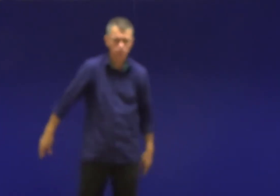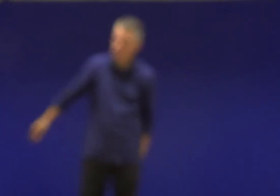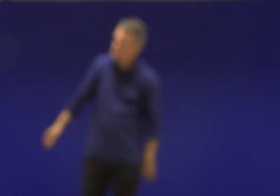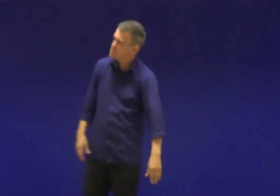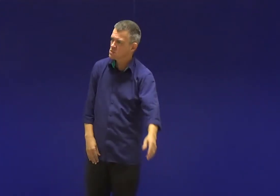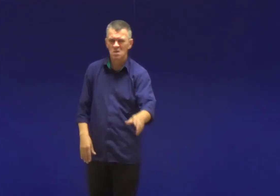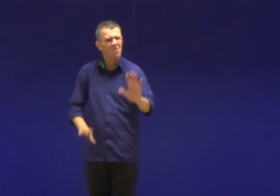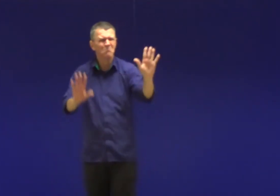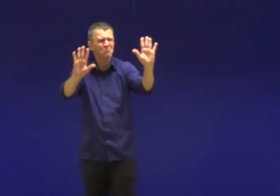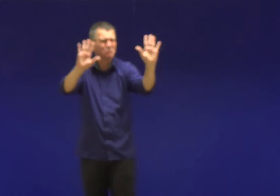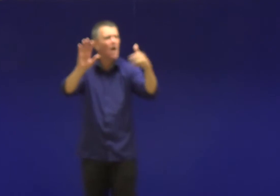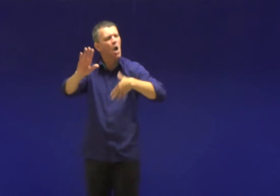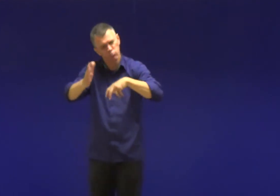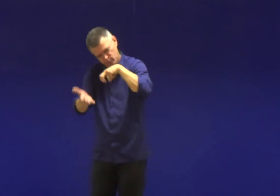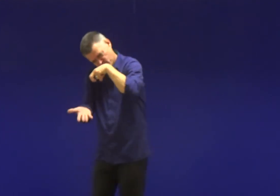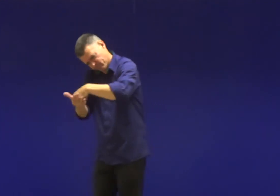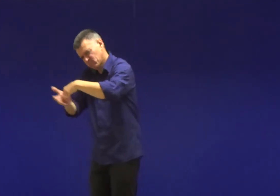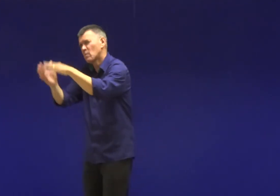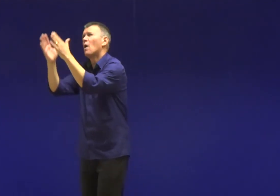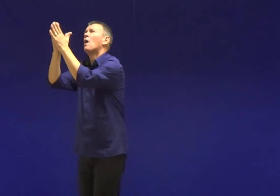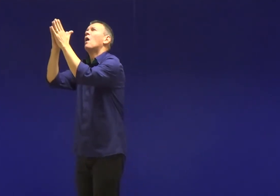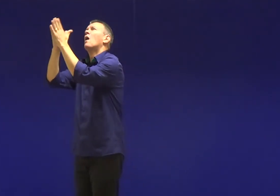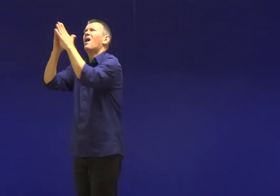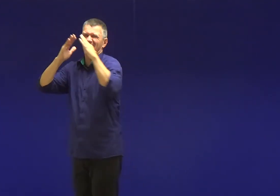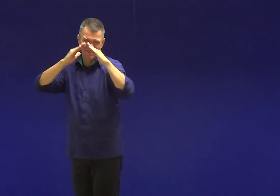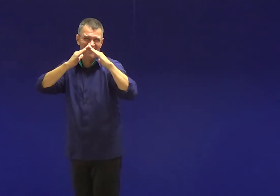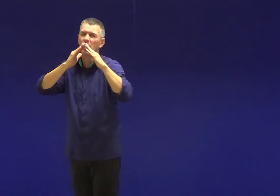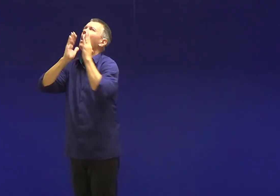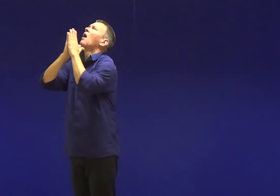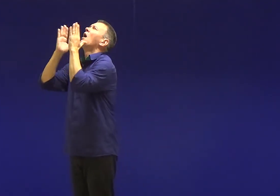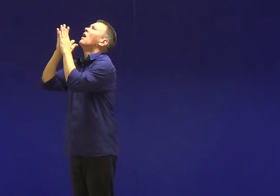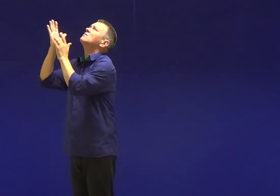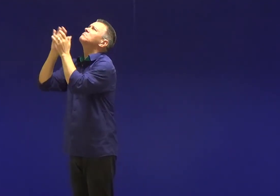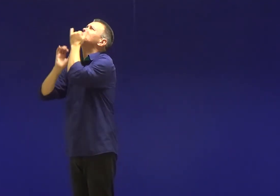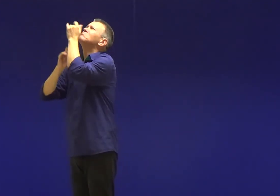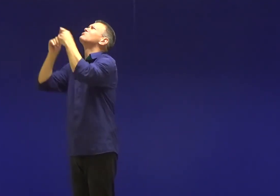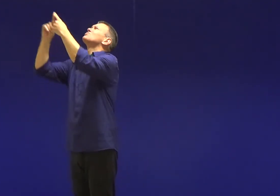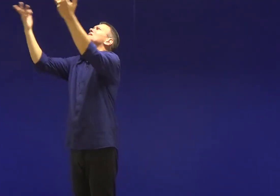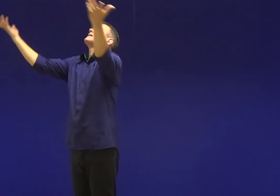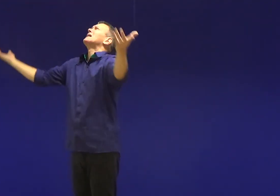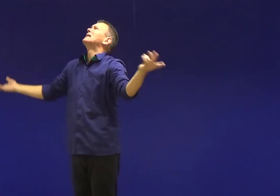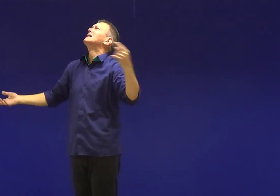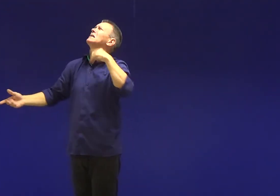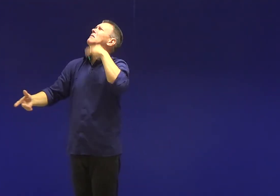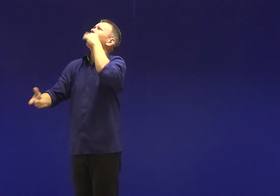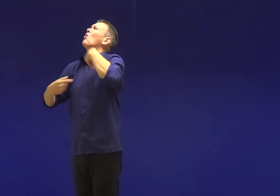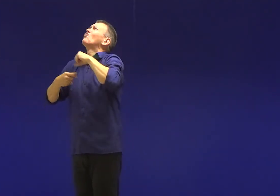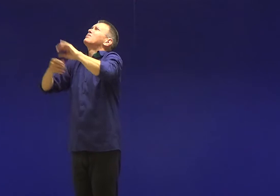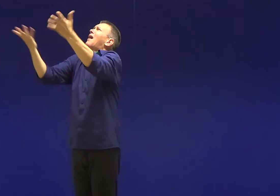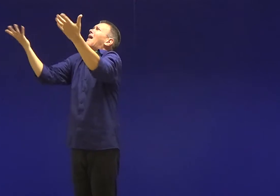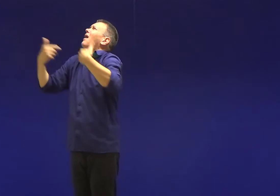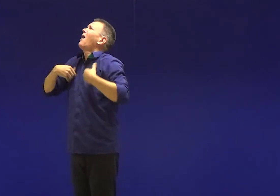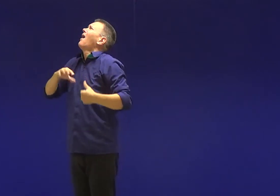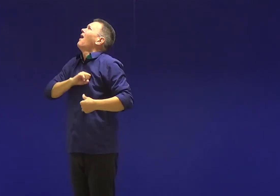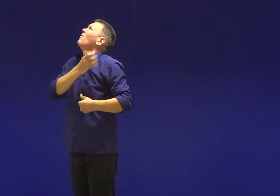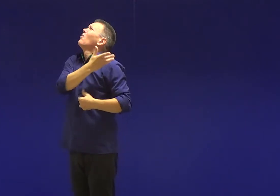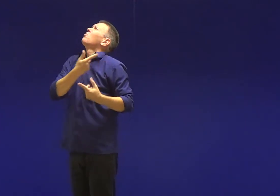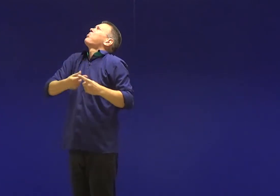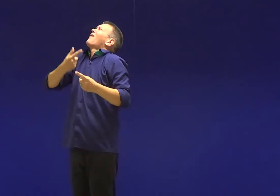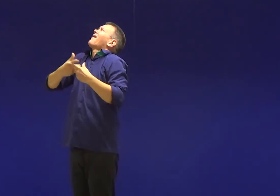ofende e a sua vontade é dar o troco. Mas aí então você vai pra sua casa e você ora: mas Deus, eu não fiz